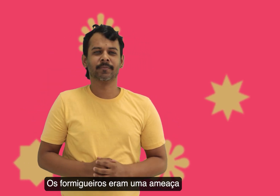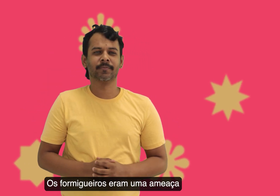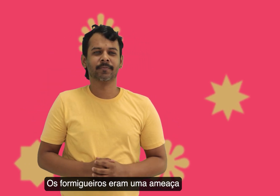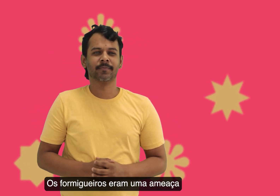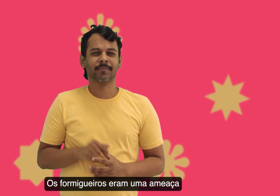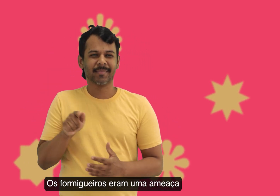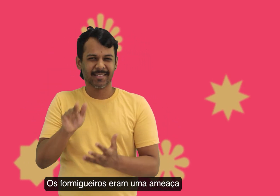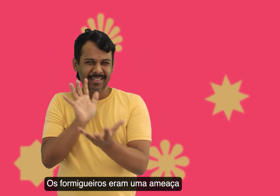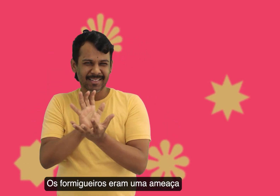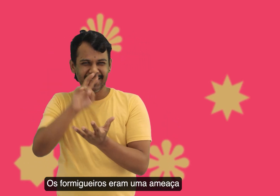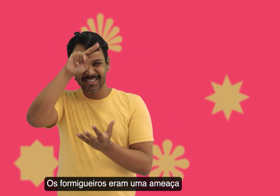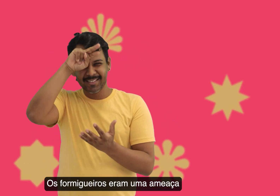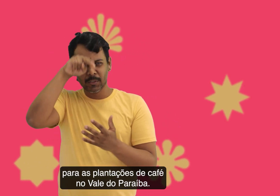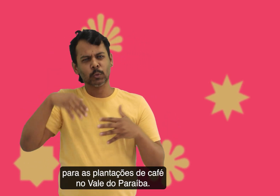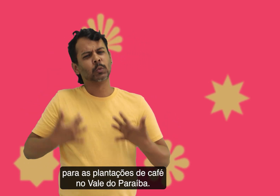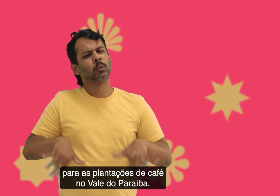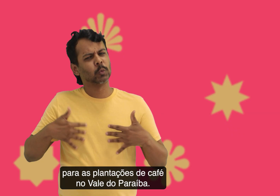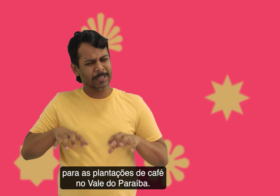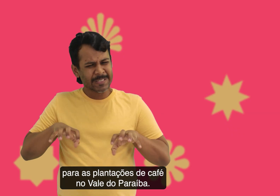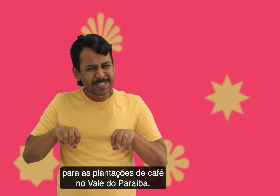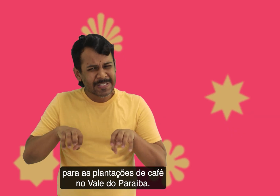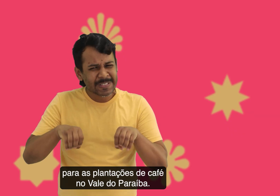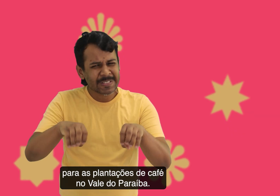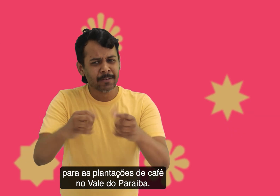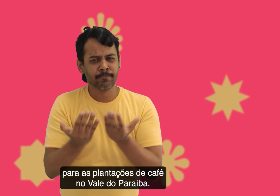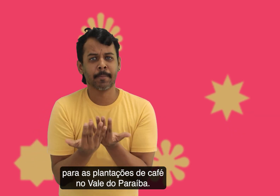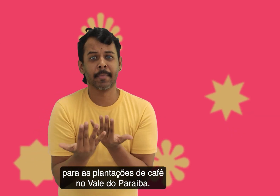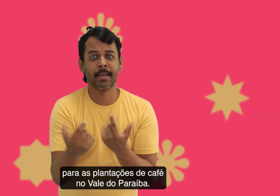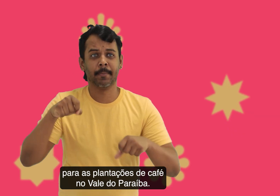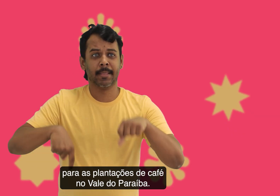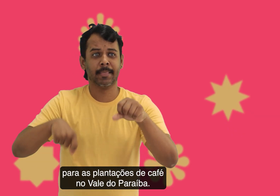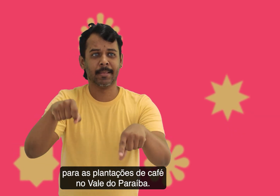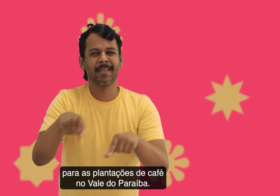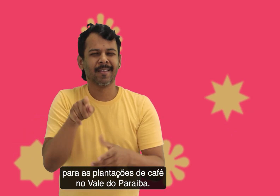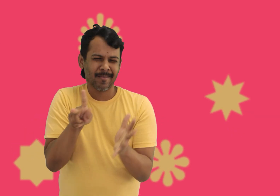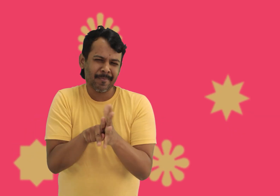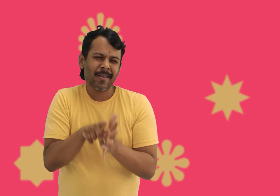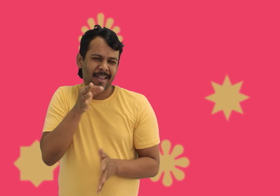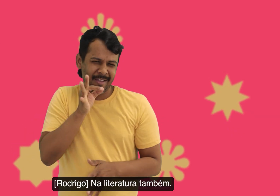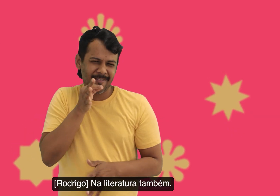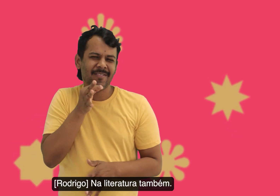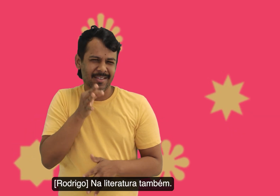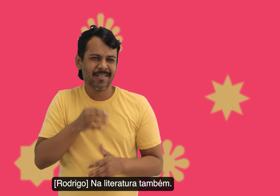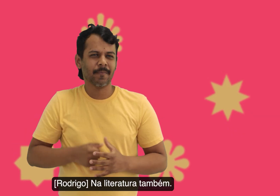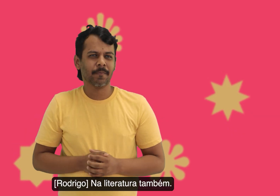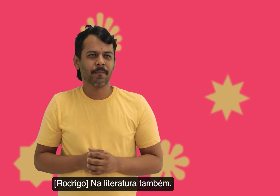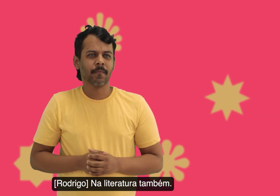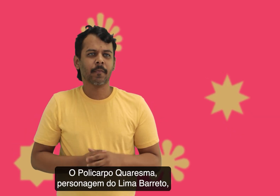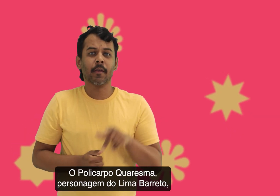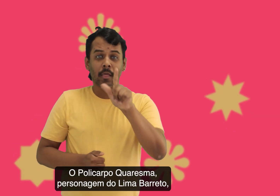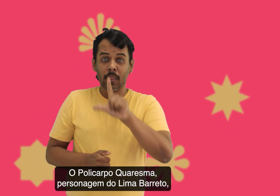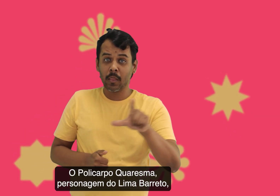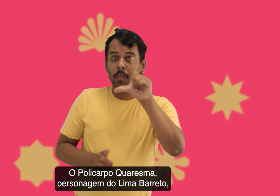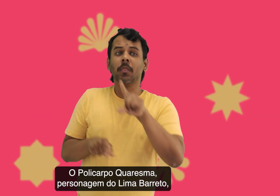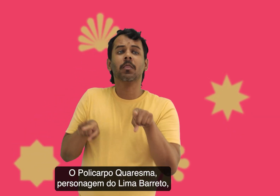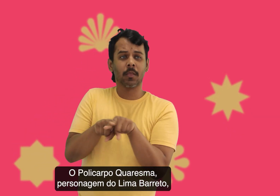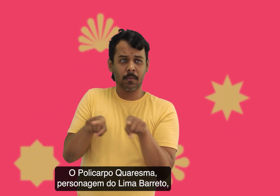Os formigueiros eram uma ameaça para as plantações de café no Vale do Paraíba. Na literatura também, o Policarpo